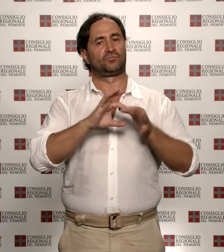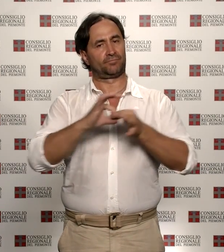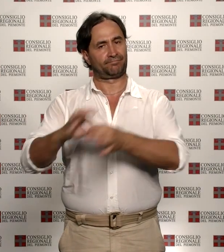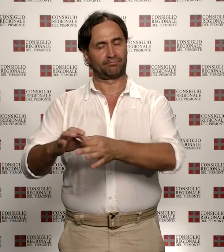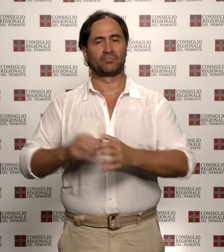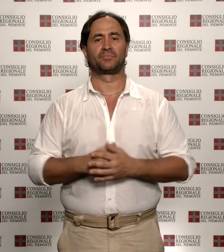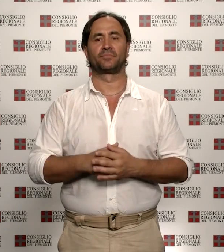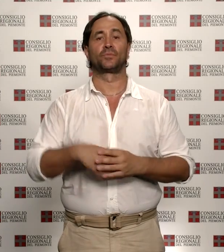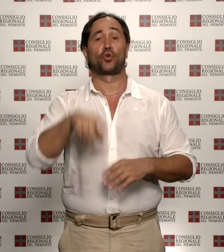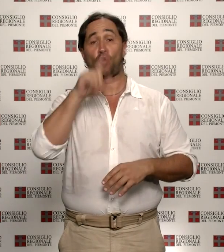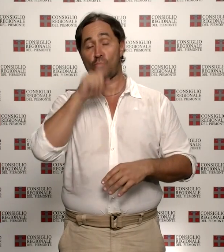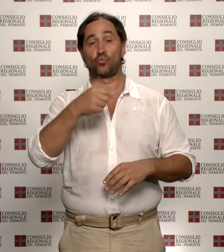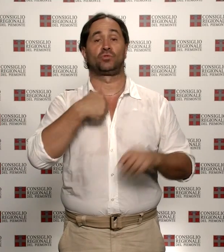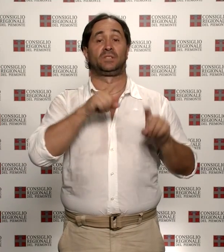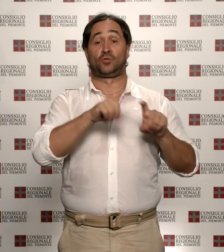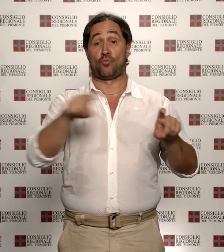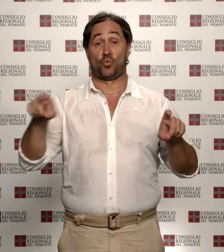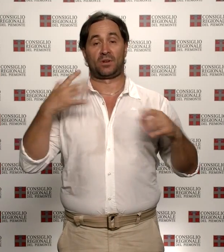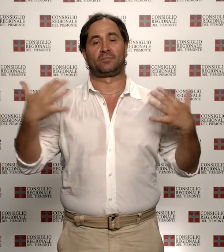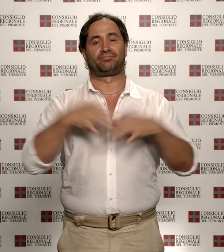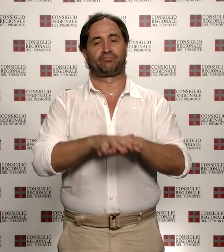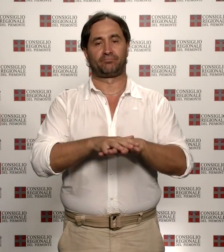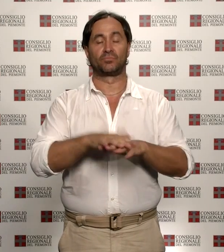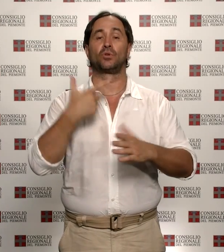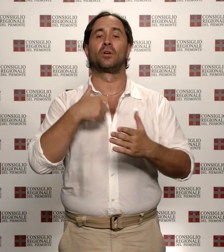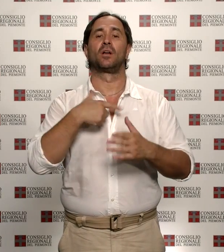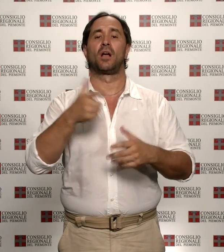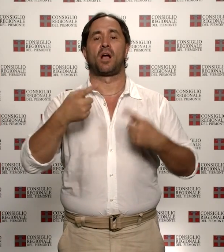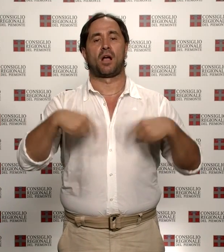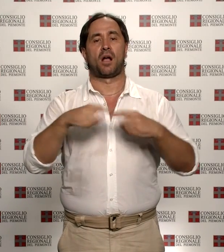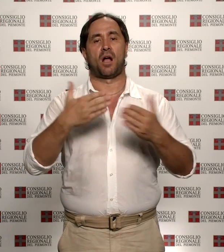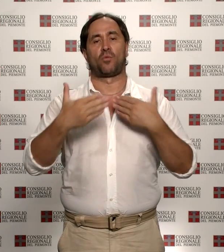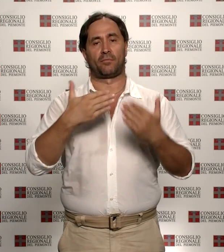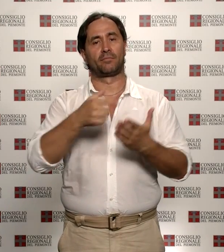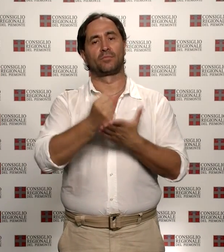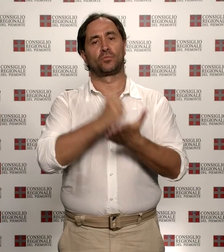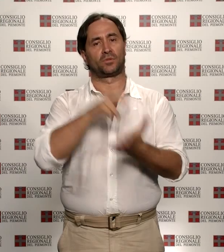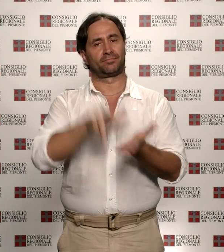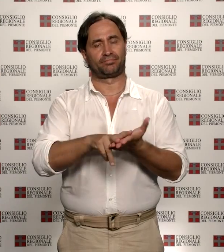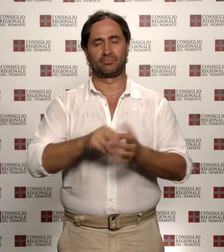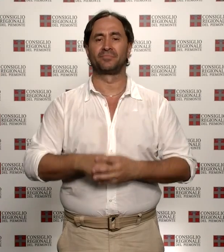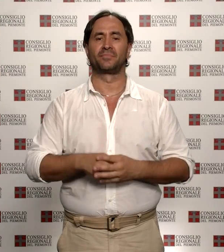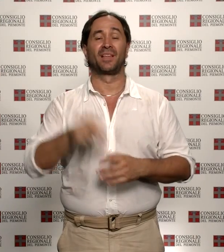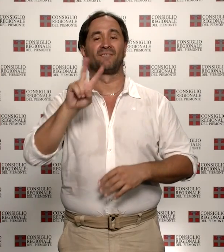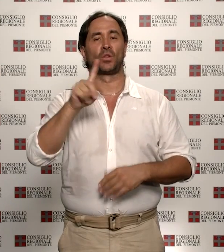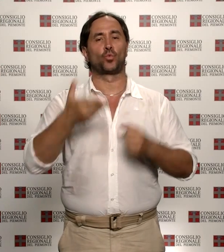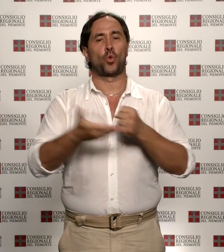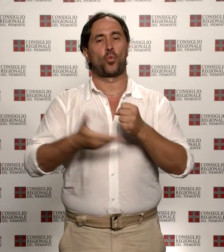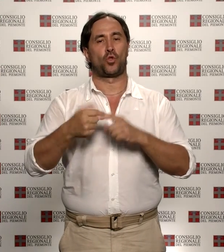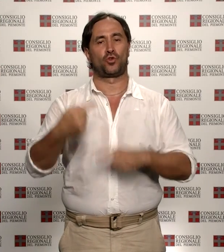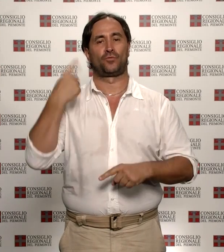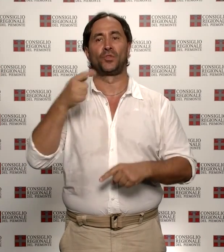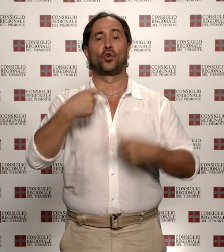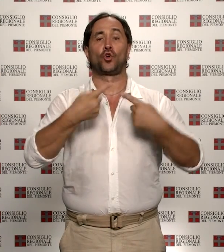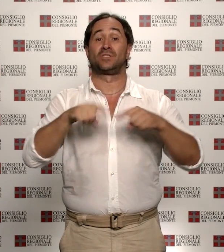Comuni, nuova fusione. Documenti approvati in aula. Nella seduta del 21 luglio il Consiglio